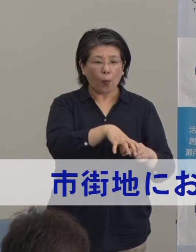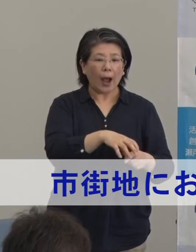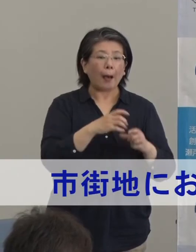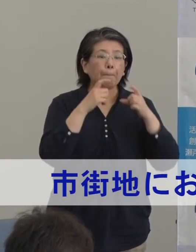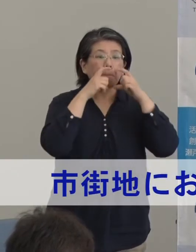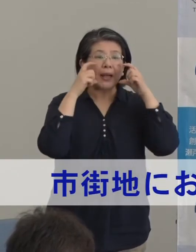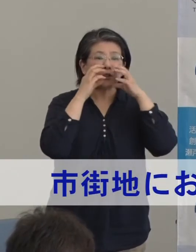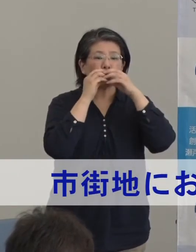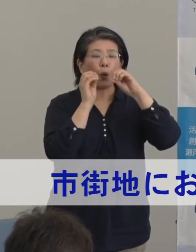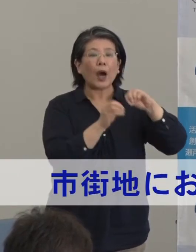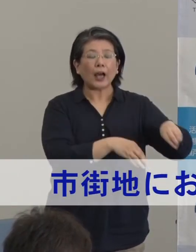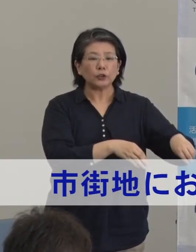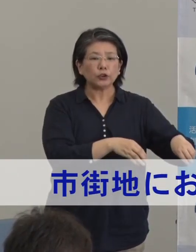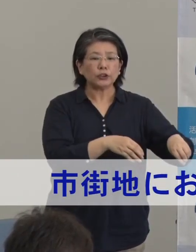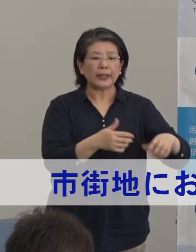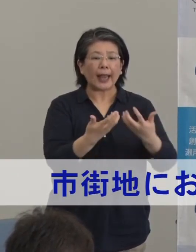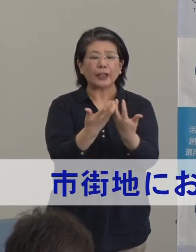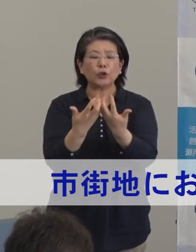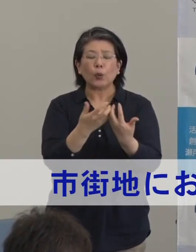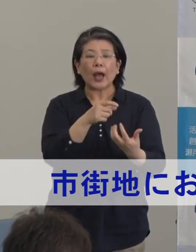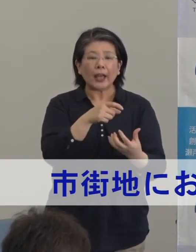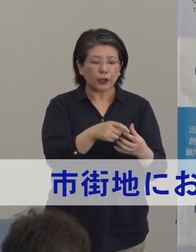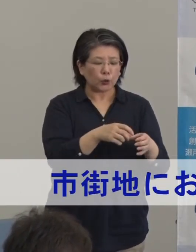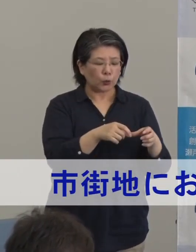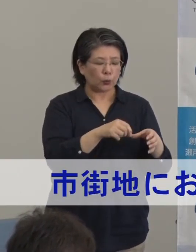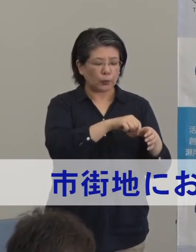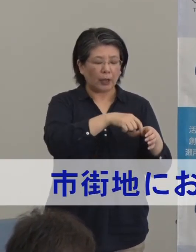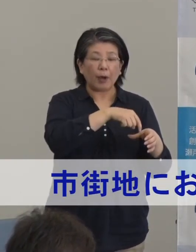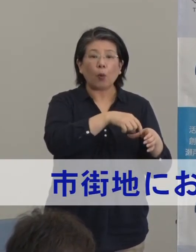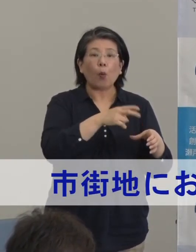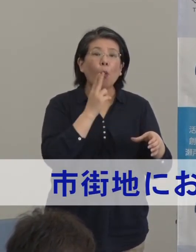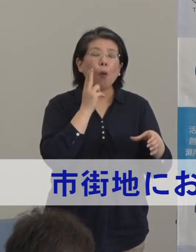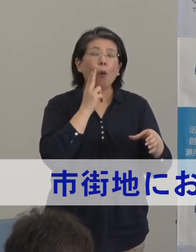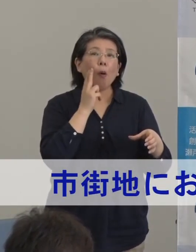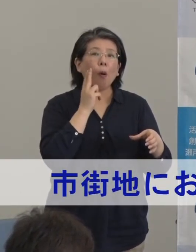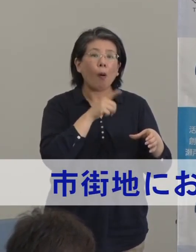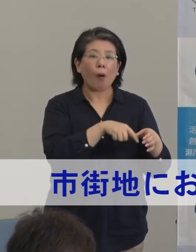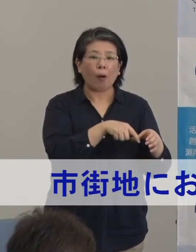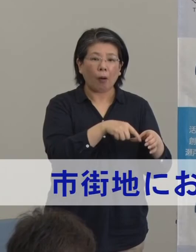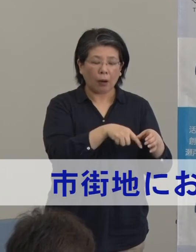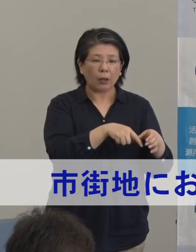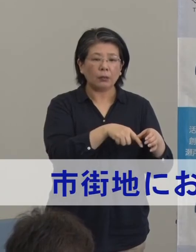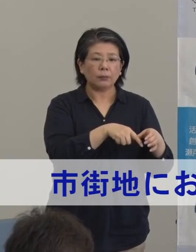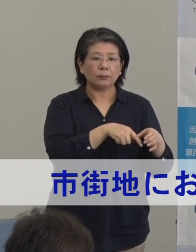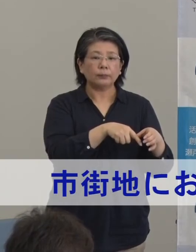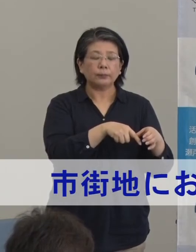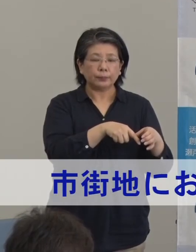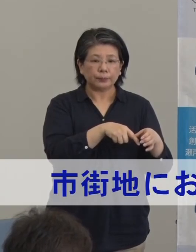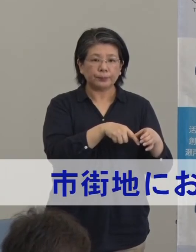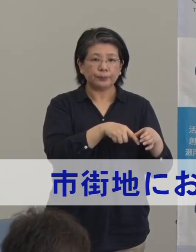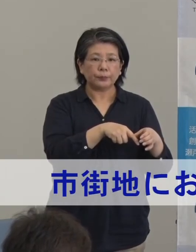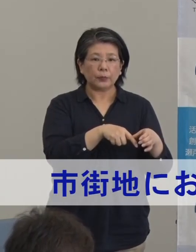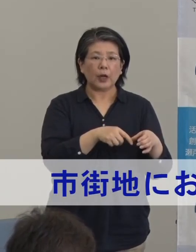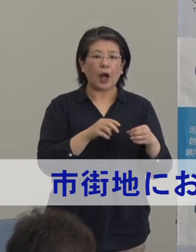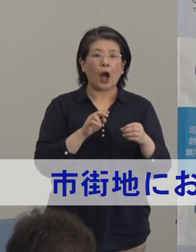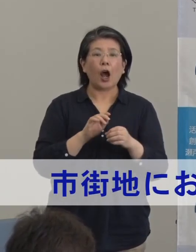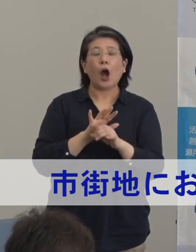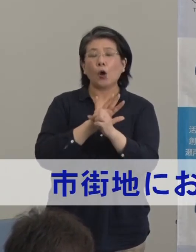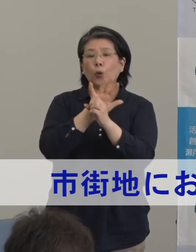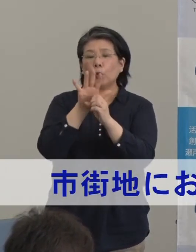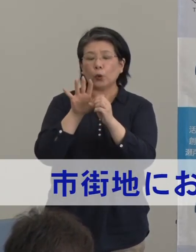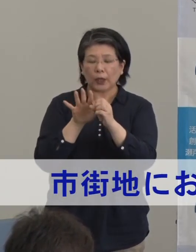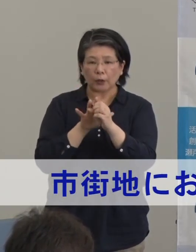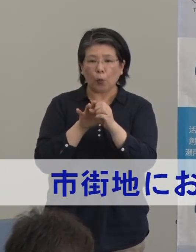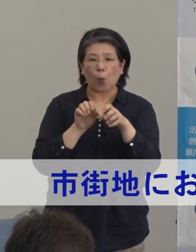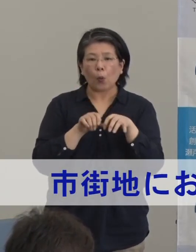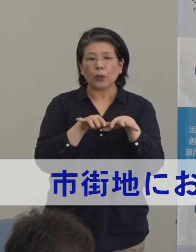して、いわば密集して、密接したような形でタバコを吸うということになりますので、まあ、コロナの感染拡大にとっては